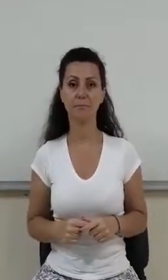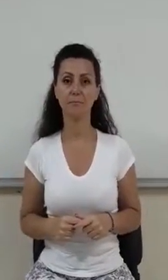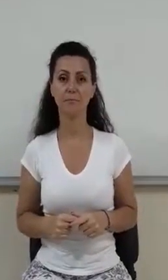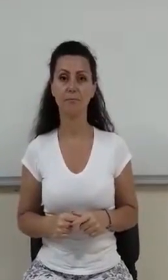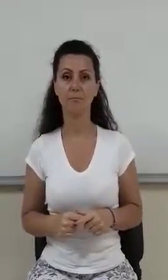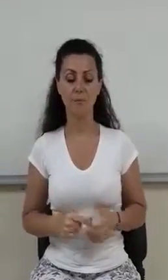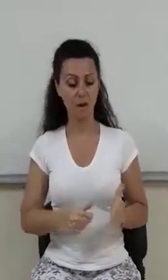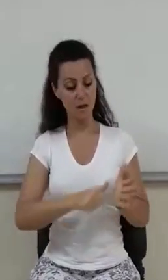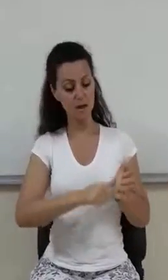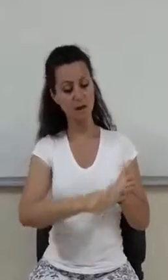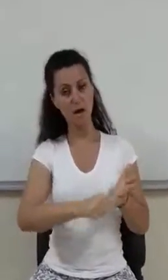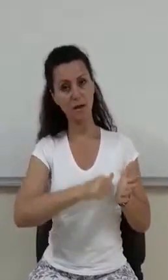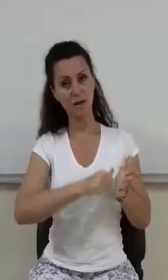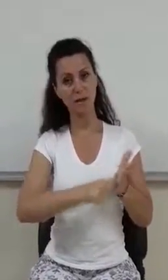tarih,